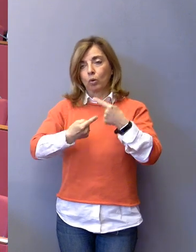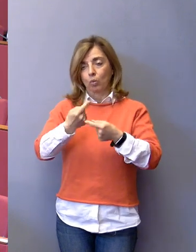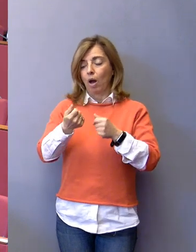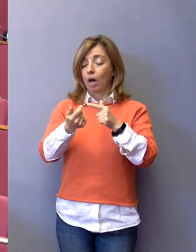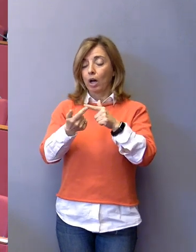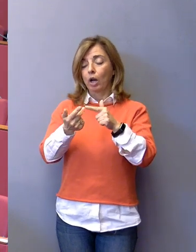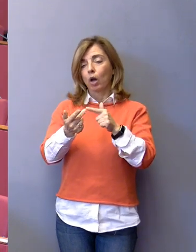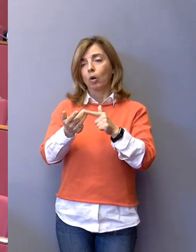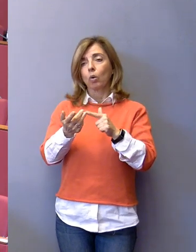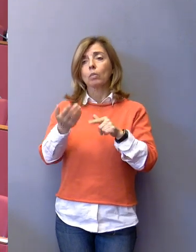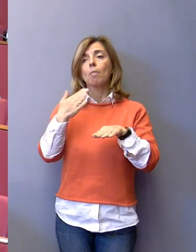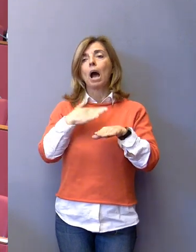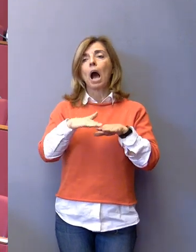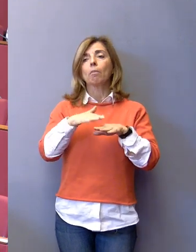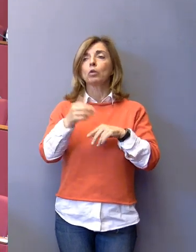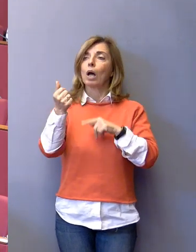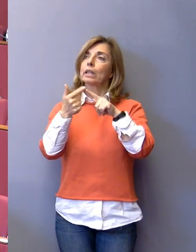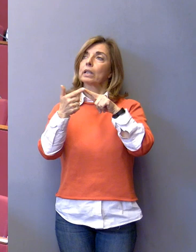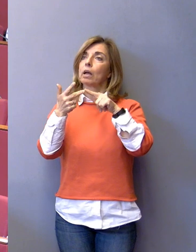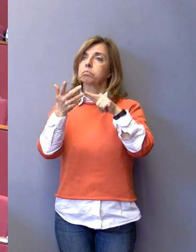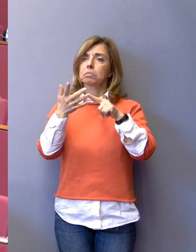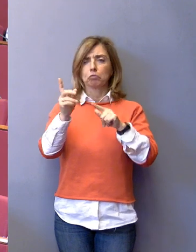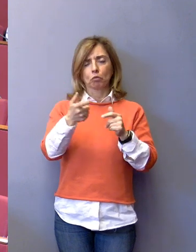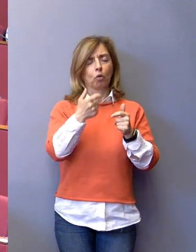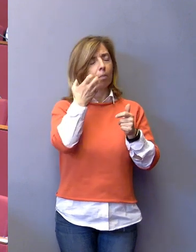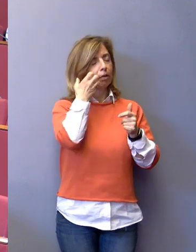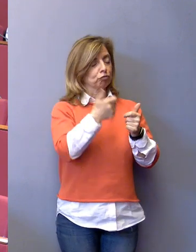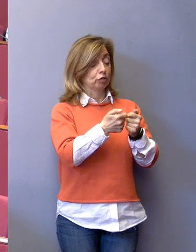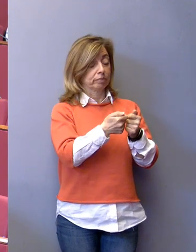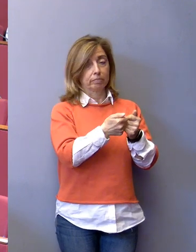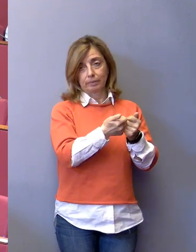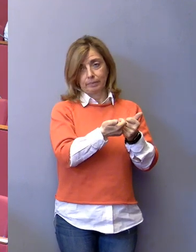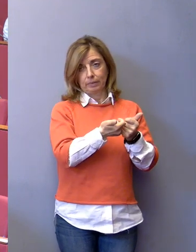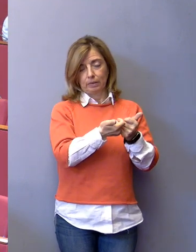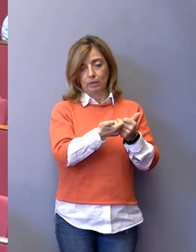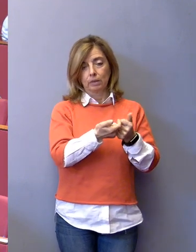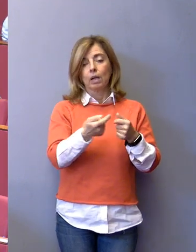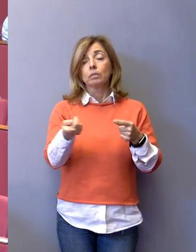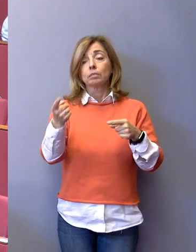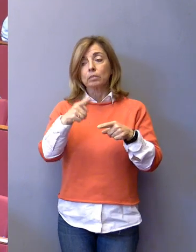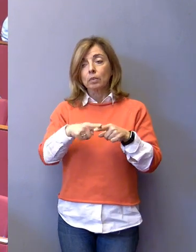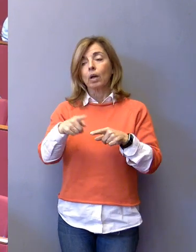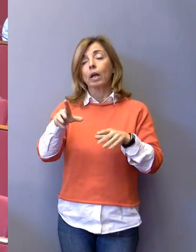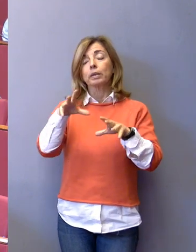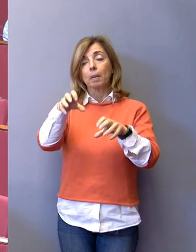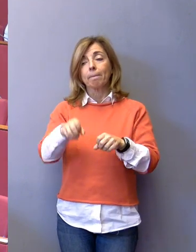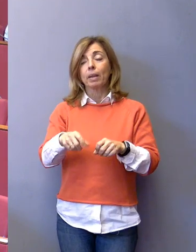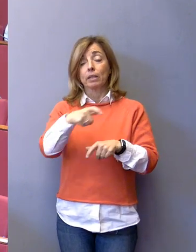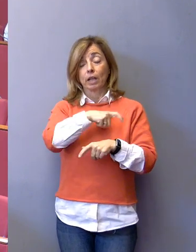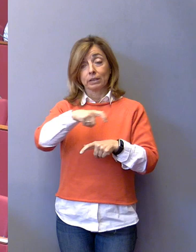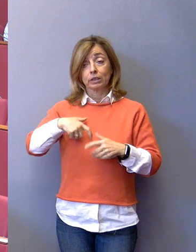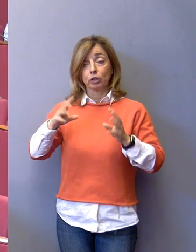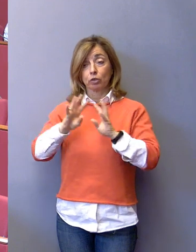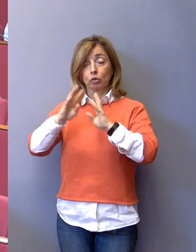i telefonini a riferire quindi ad una apposita in un'apposita commissione consiliare entro